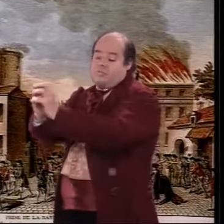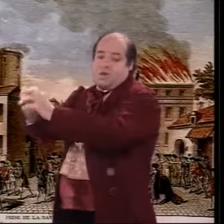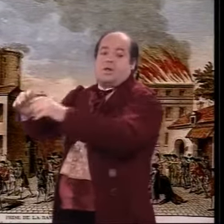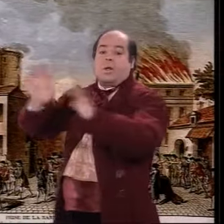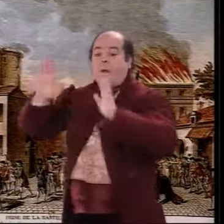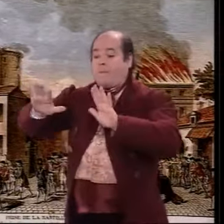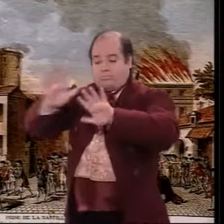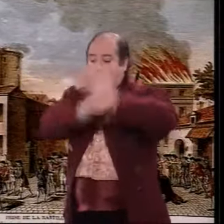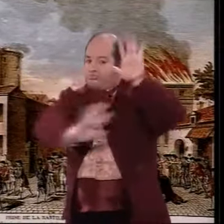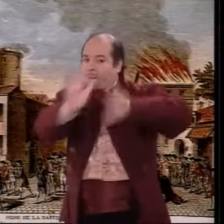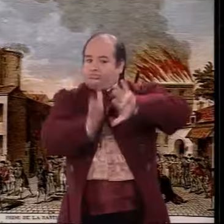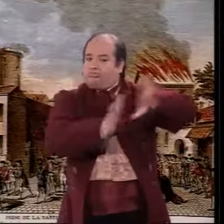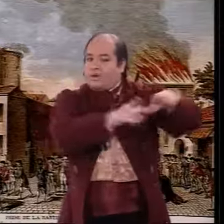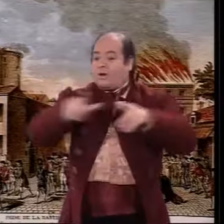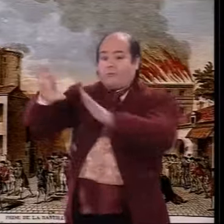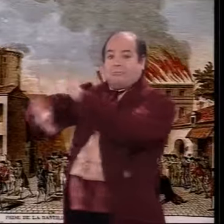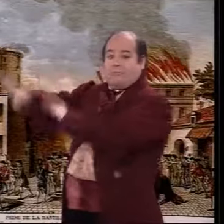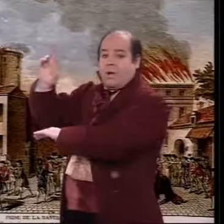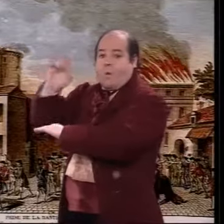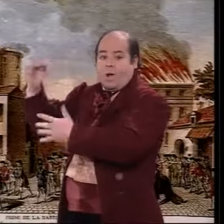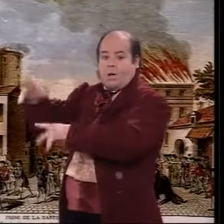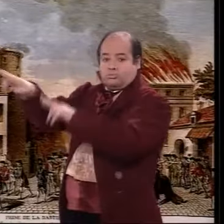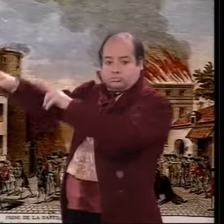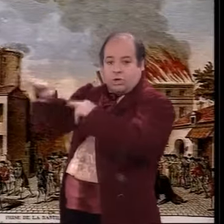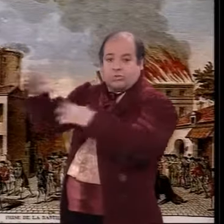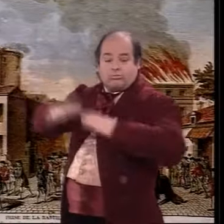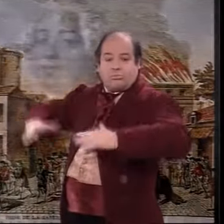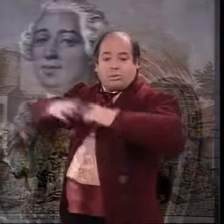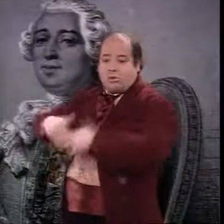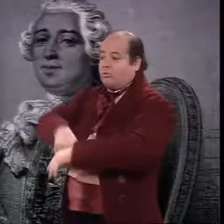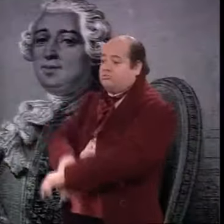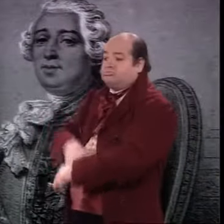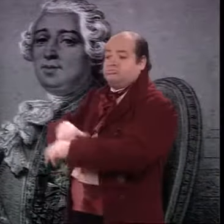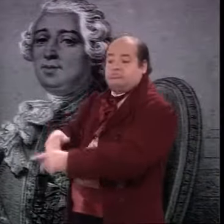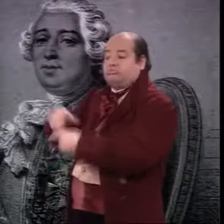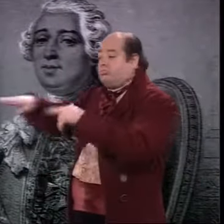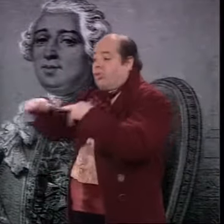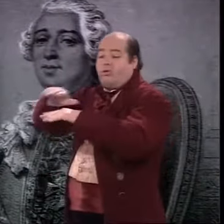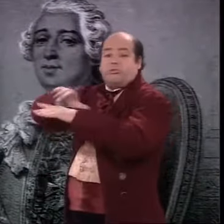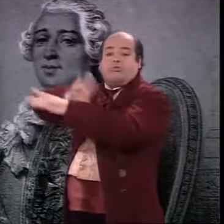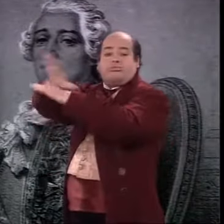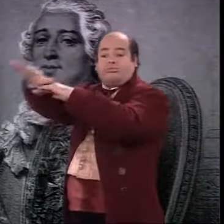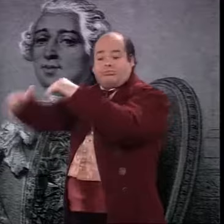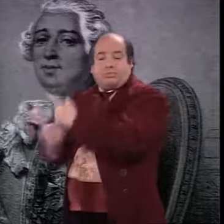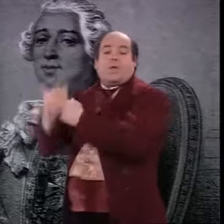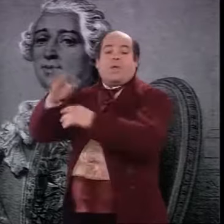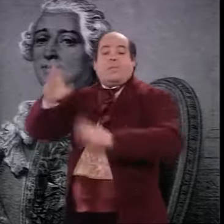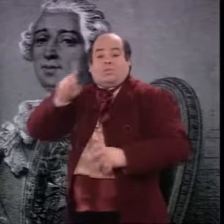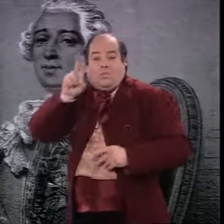mais il sera massacré en chemin. Ce jour-là, le roi est à Versailles. Il a chassé pendant de